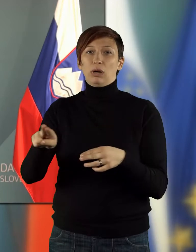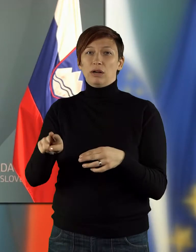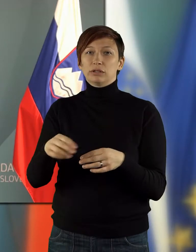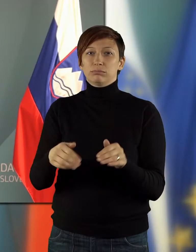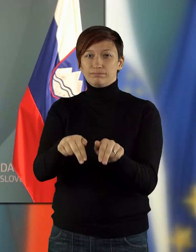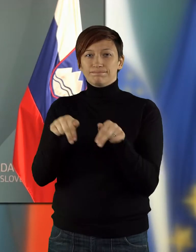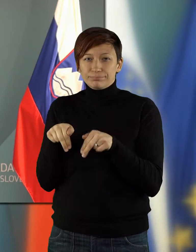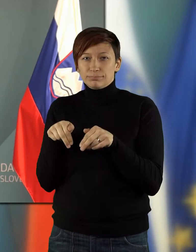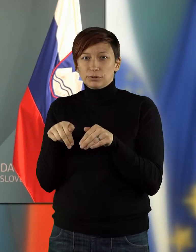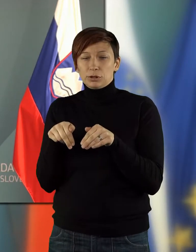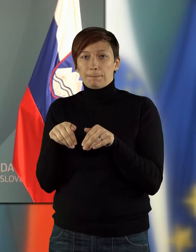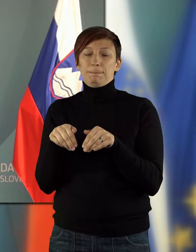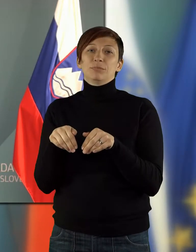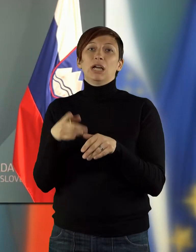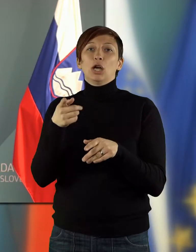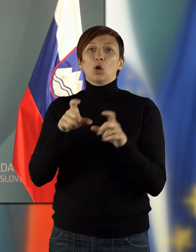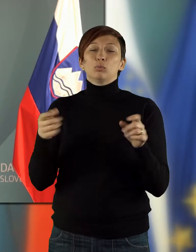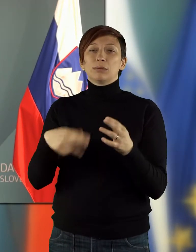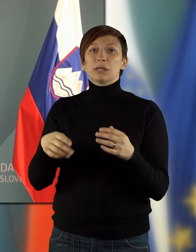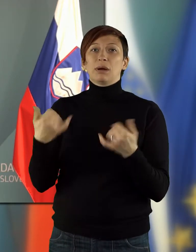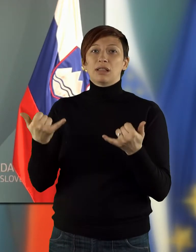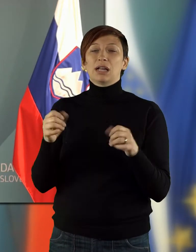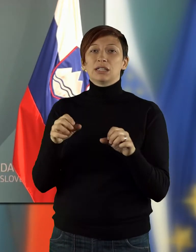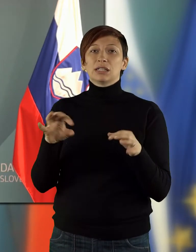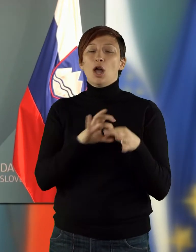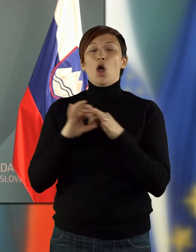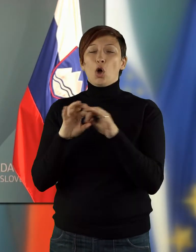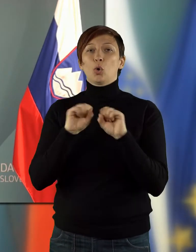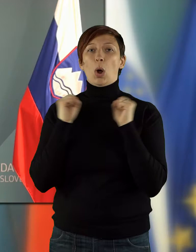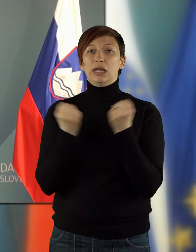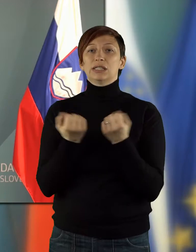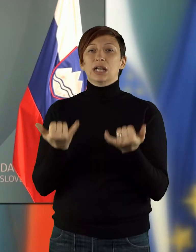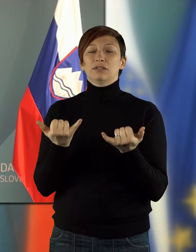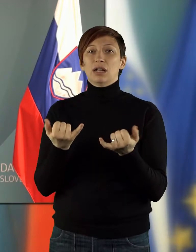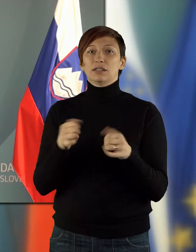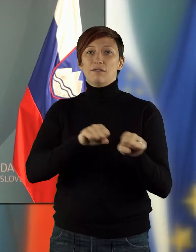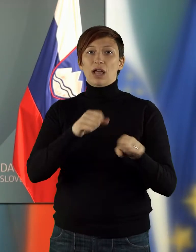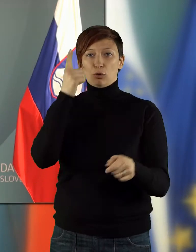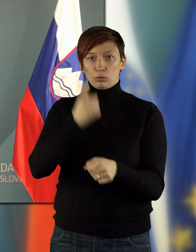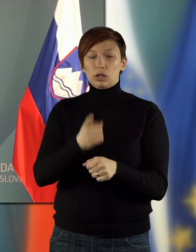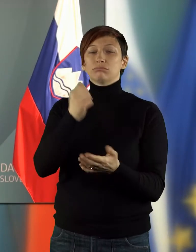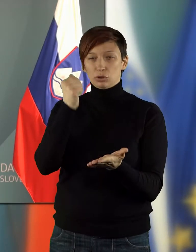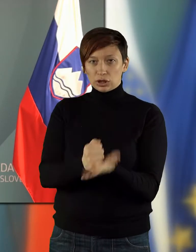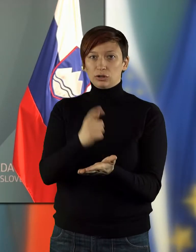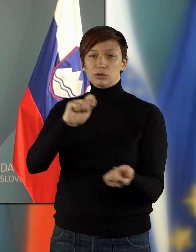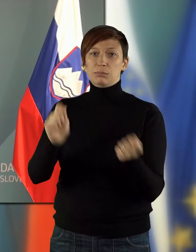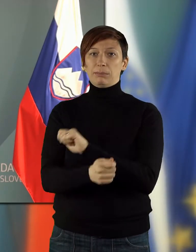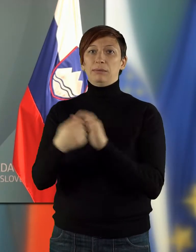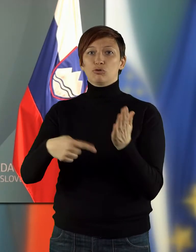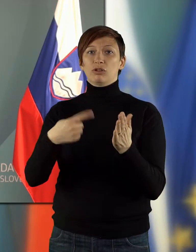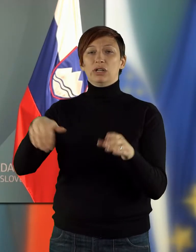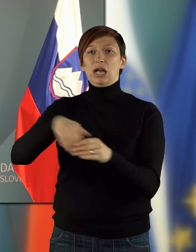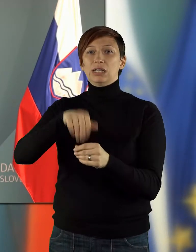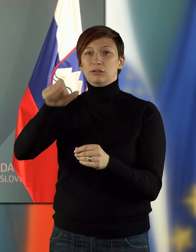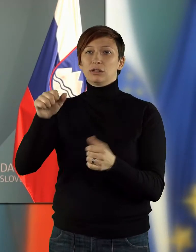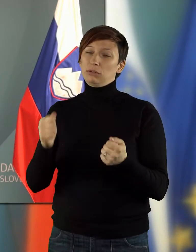izredno restriktivni. Kljub temu pa se je koalicija danes in tudi vlada odločila, da odobri to spremembo